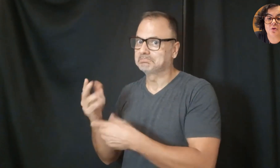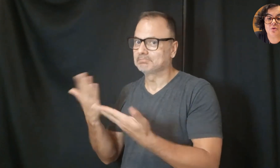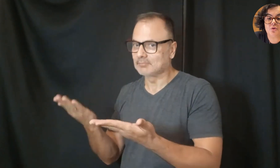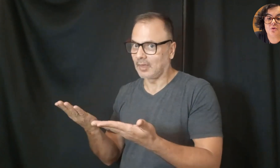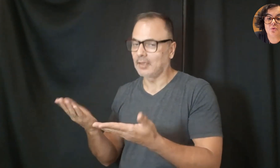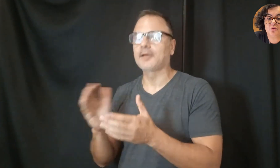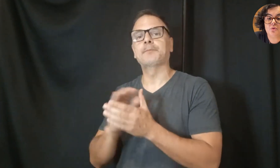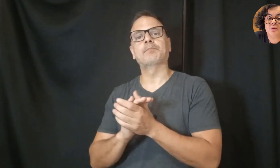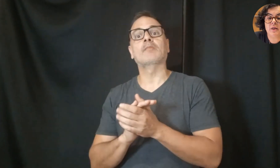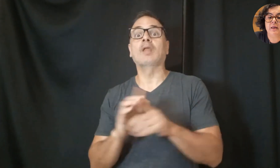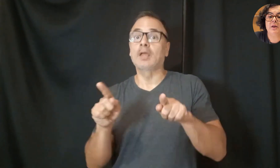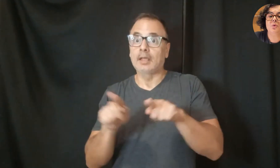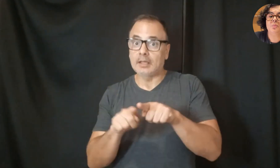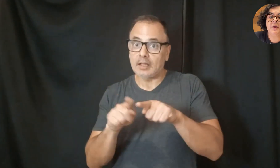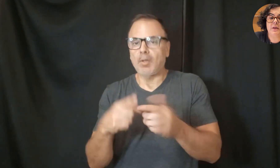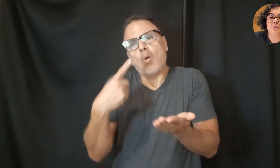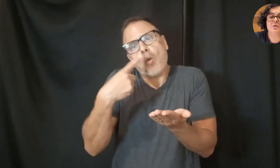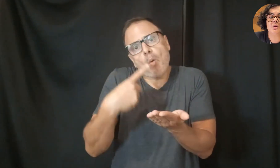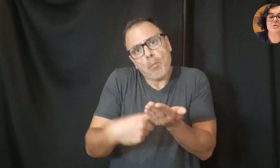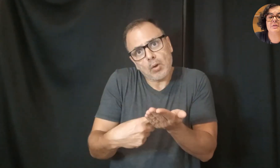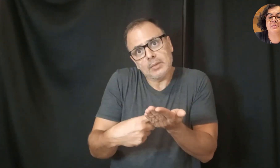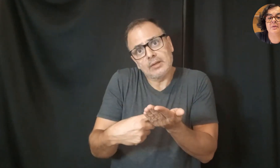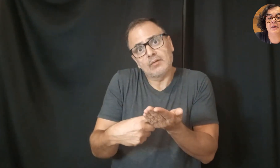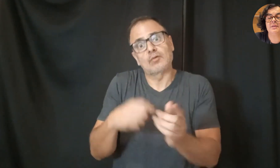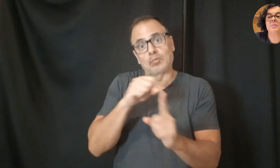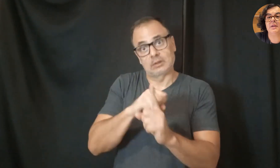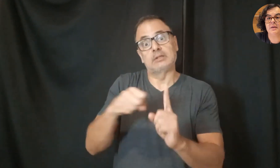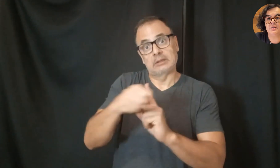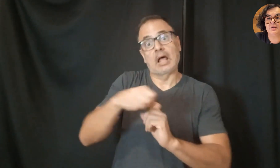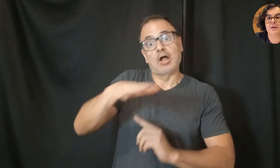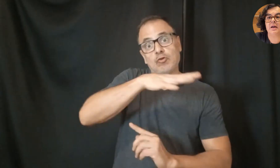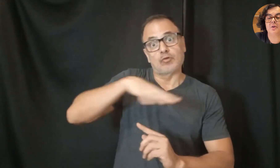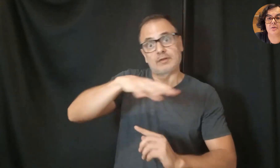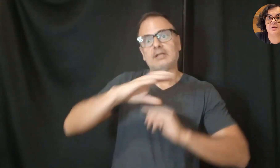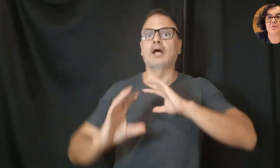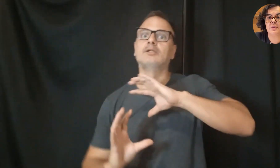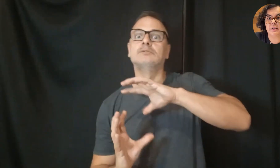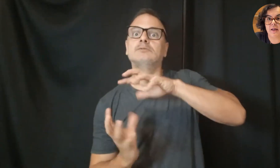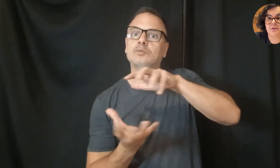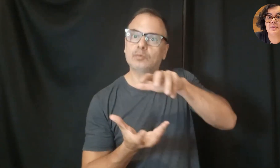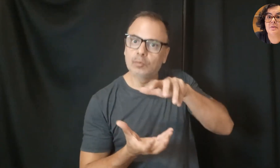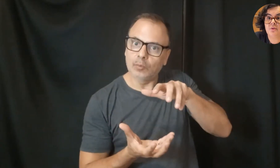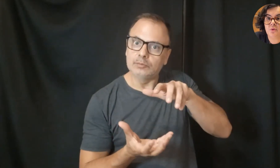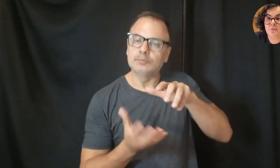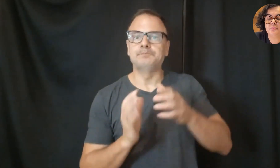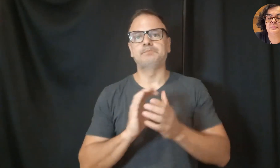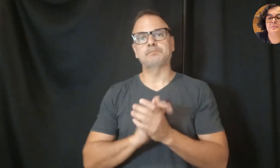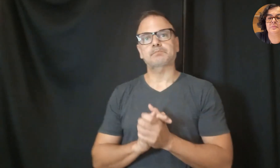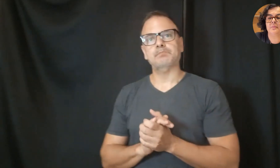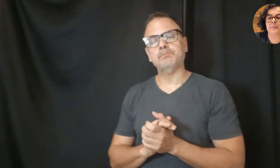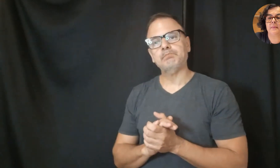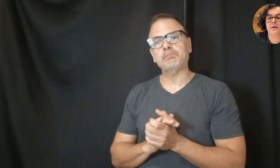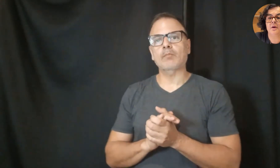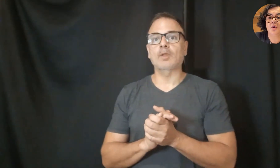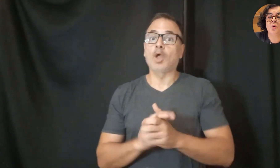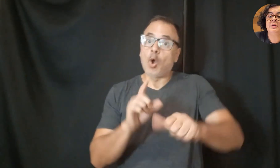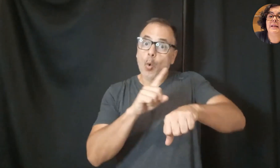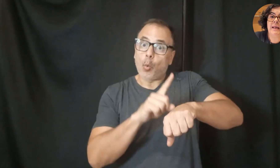nossos estudos e cumprindo os nossos deveres perante a nossa sociedade civil. O tempo